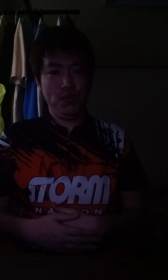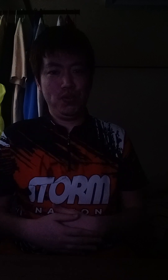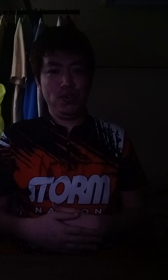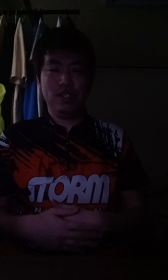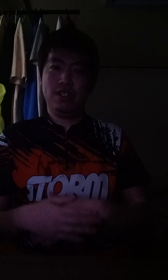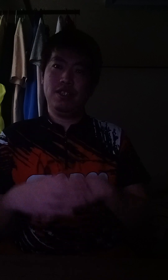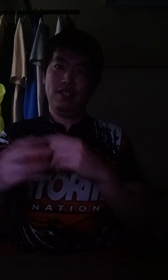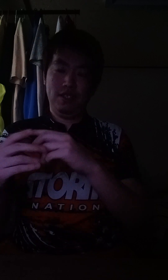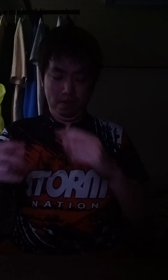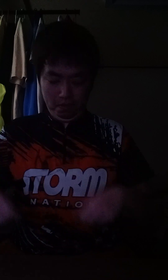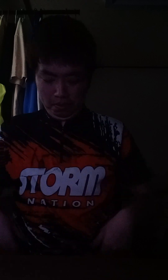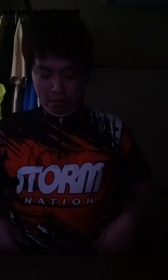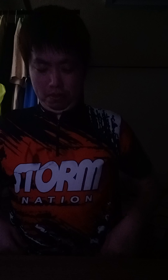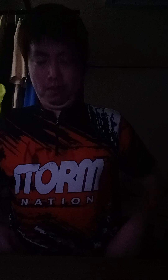밤 하고